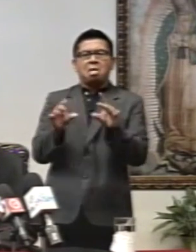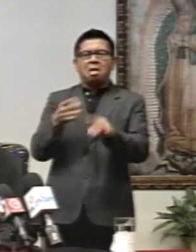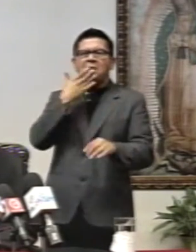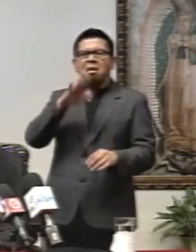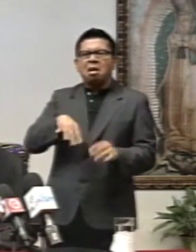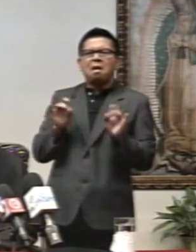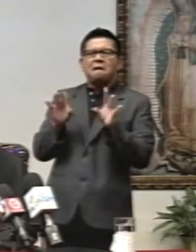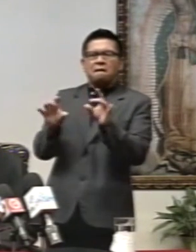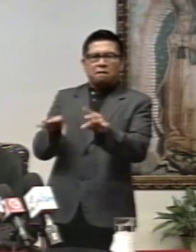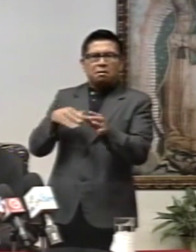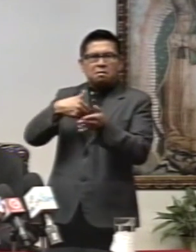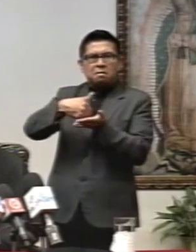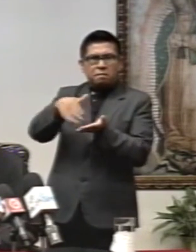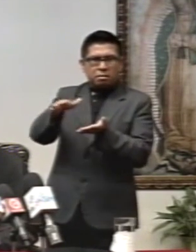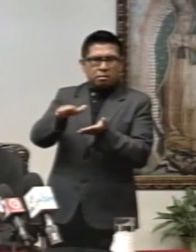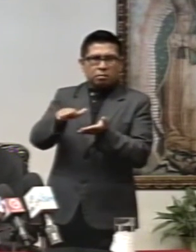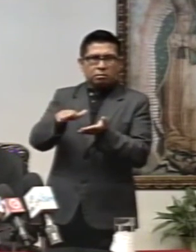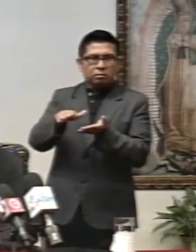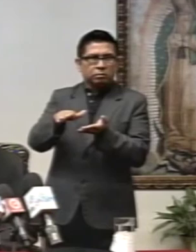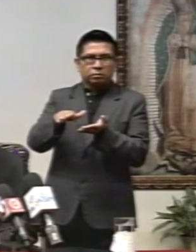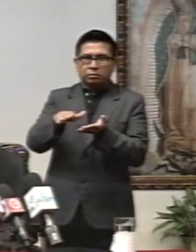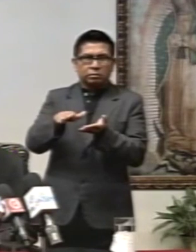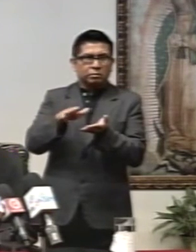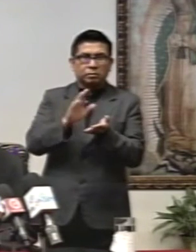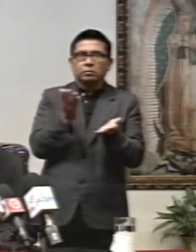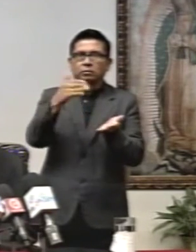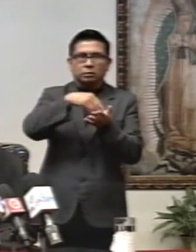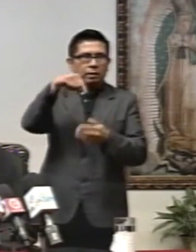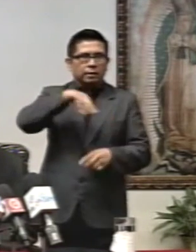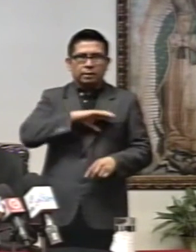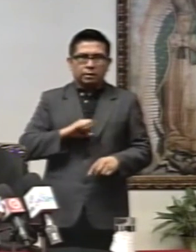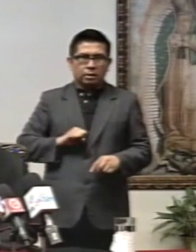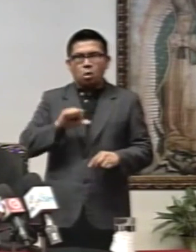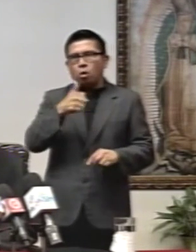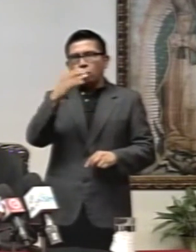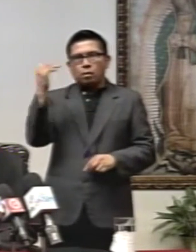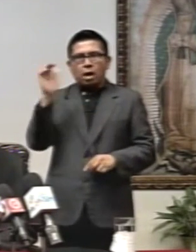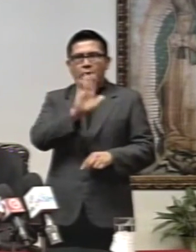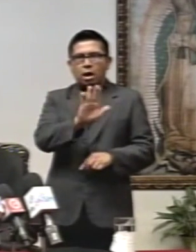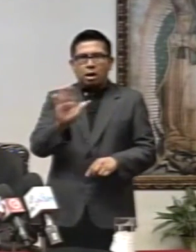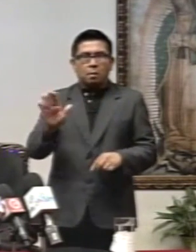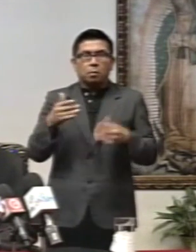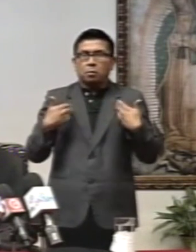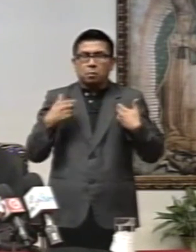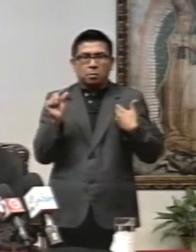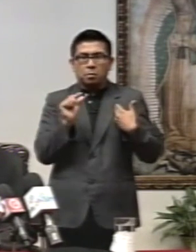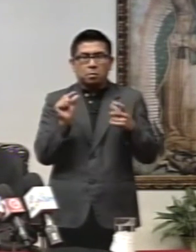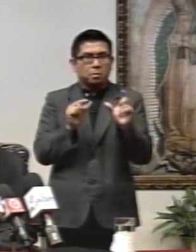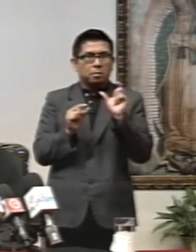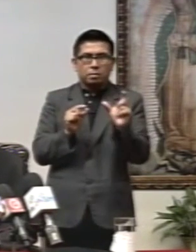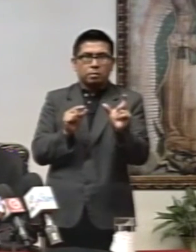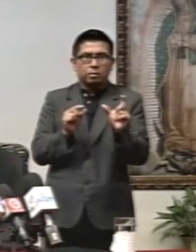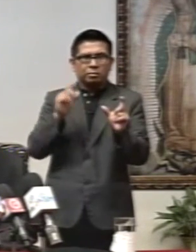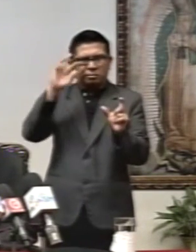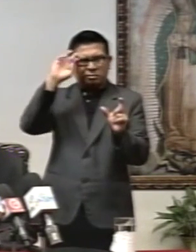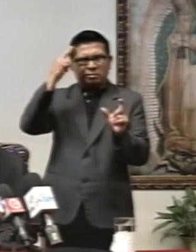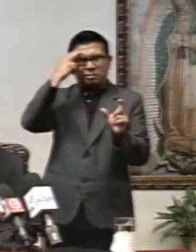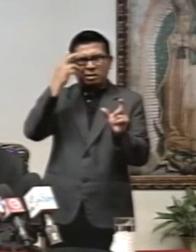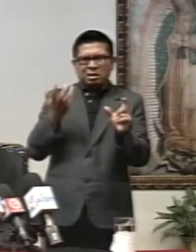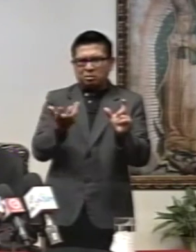se les extradite, se les deporte, porque no tienen documentos, como que